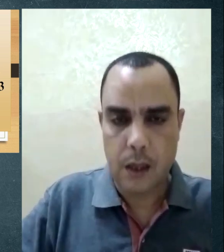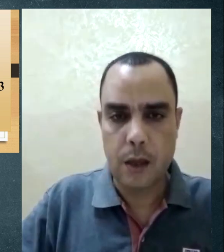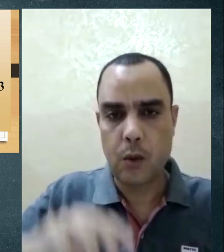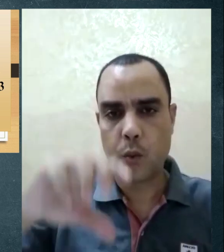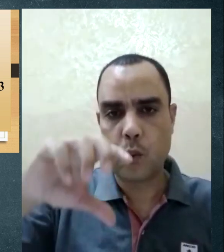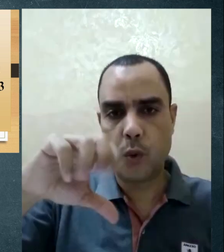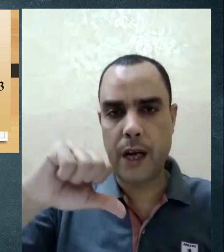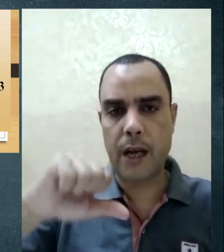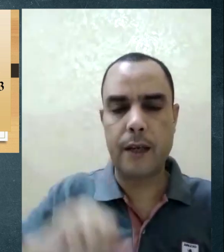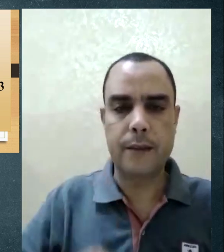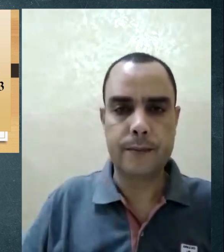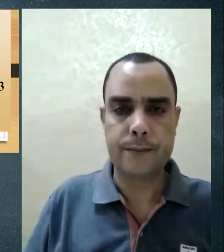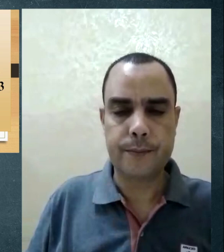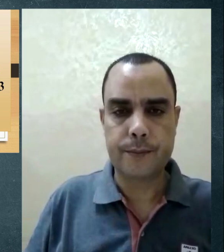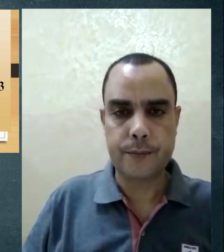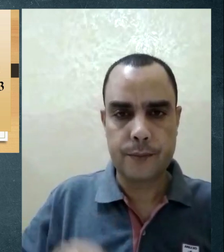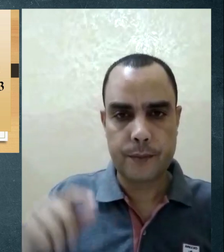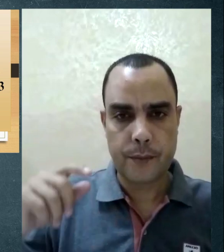الطفولة